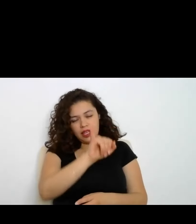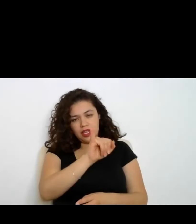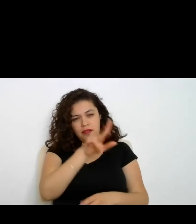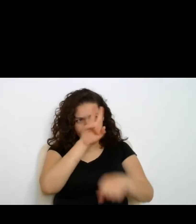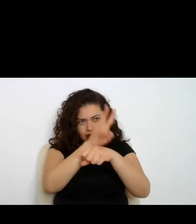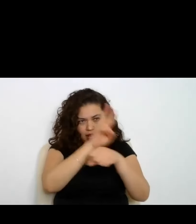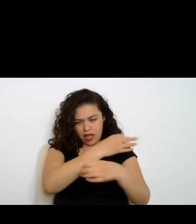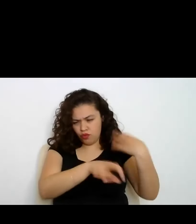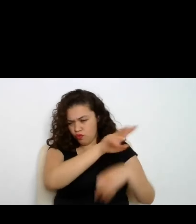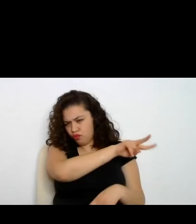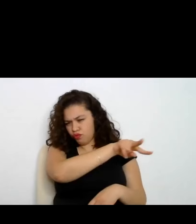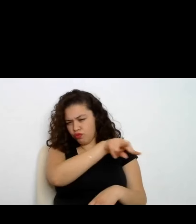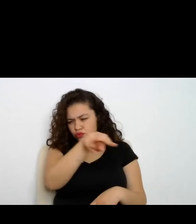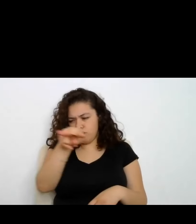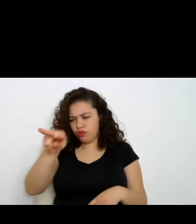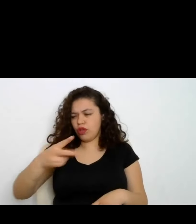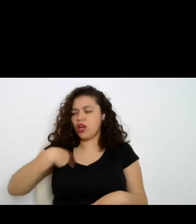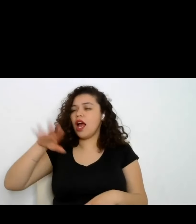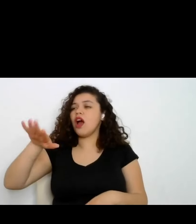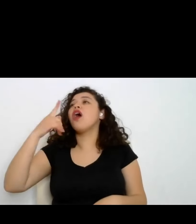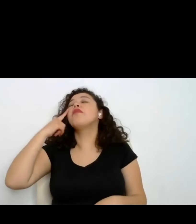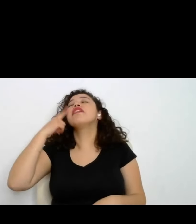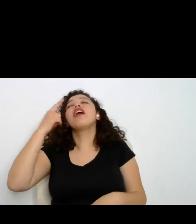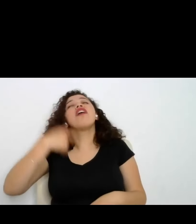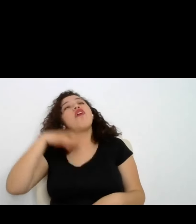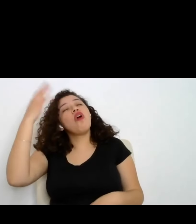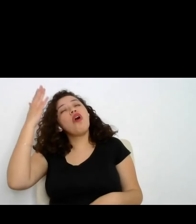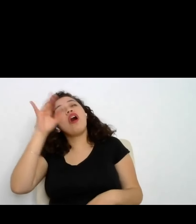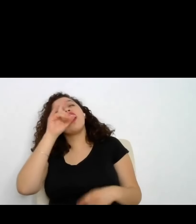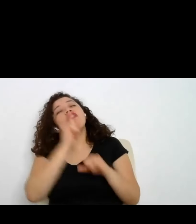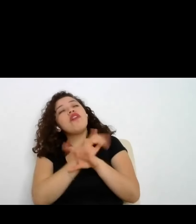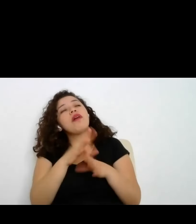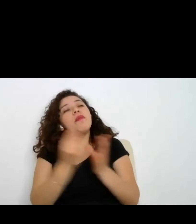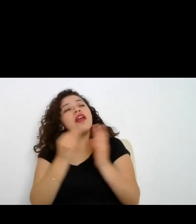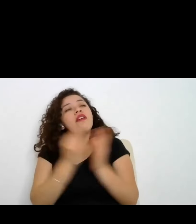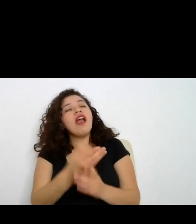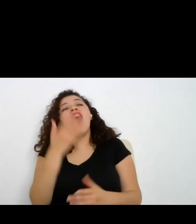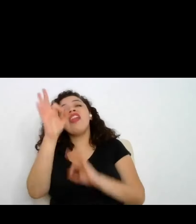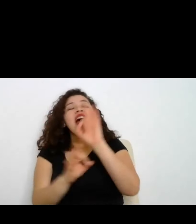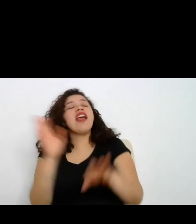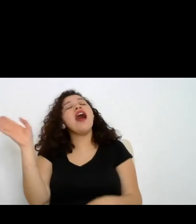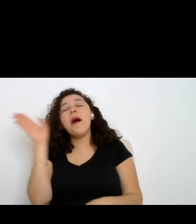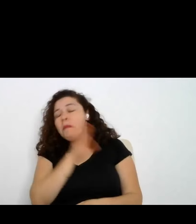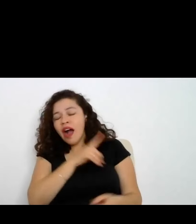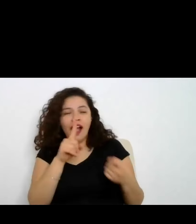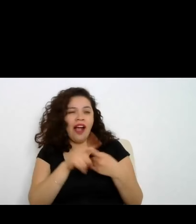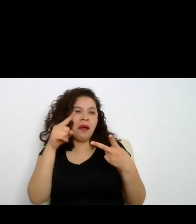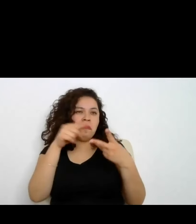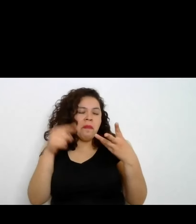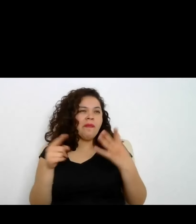podemos presentar nuestras quejas como titulares cuando nuestros datos personales no están tratados adecuadamente.